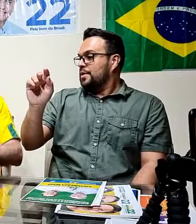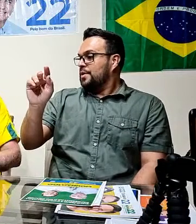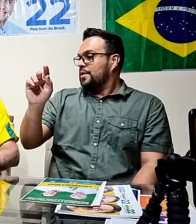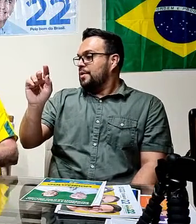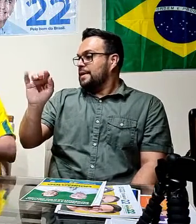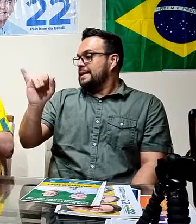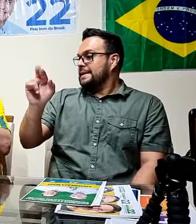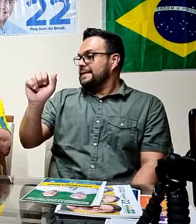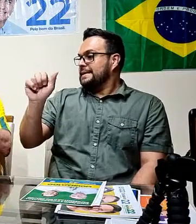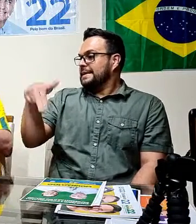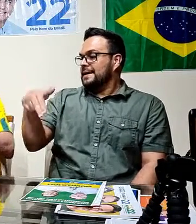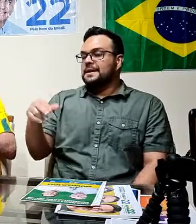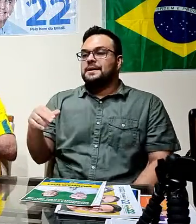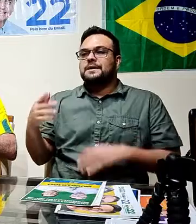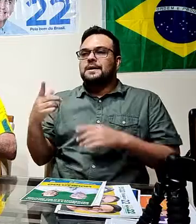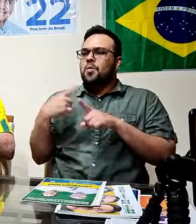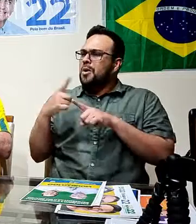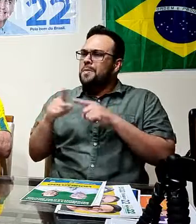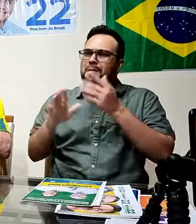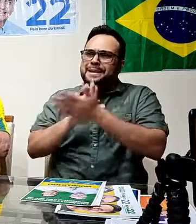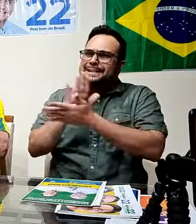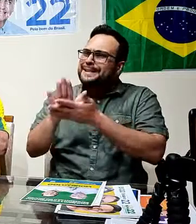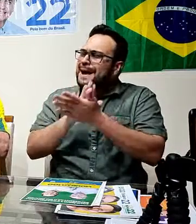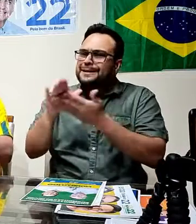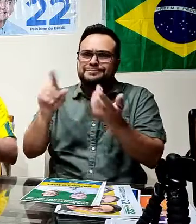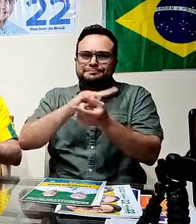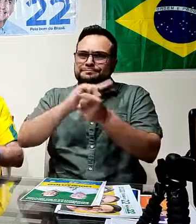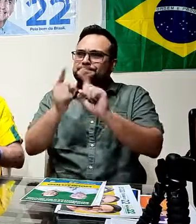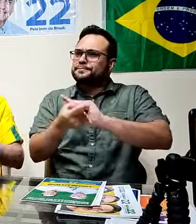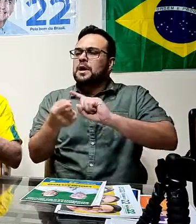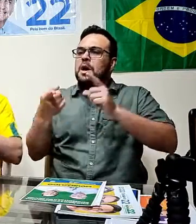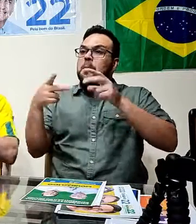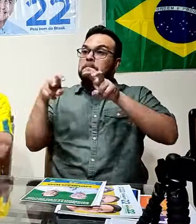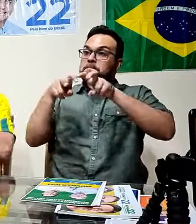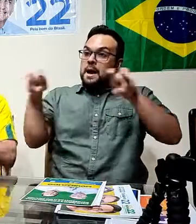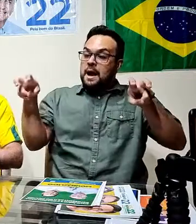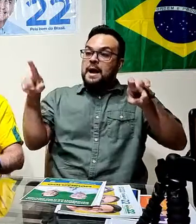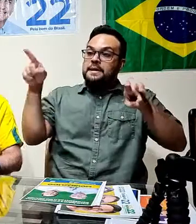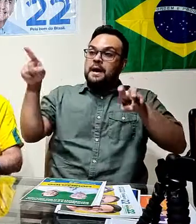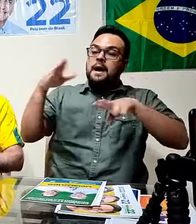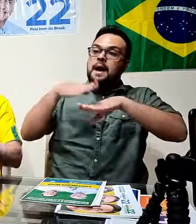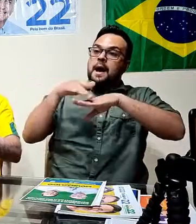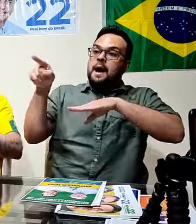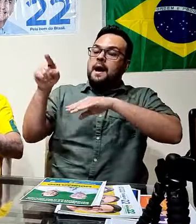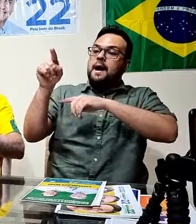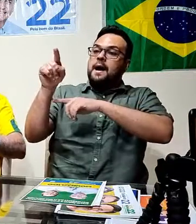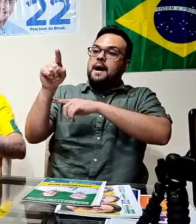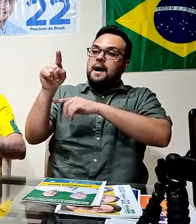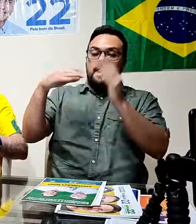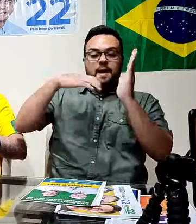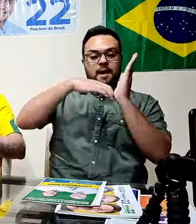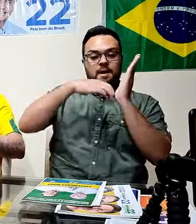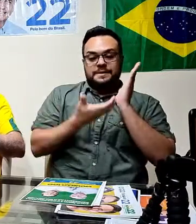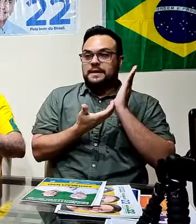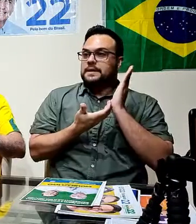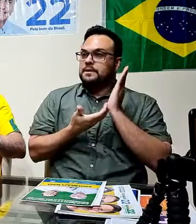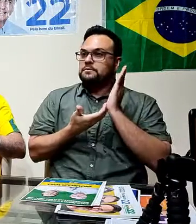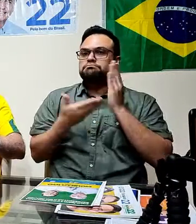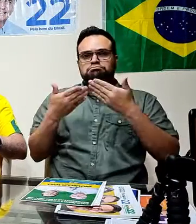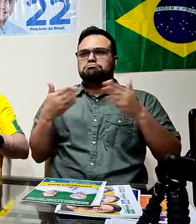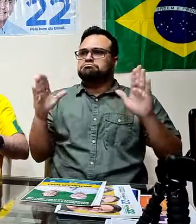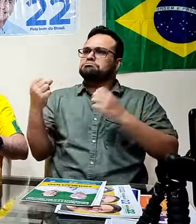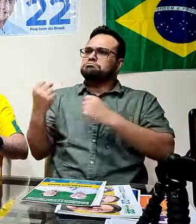pelo contrário, as bancadas, a bancada da Câmara do Senado de Moreno sempre foi uma parceira nossa, e eu abri uma exceção